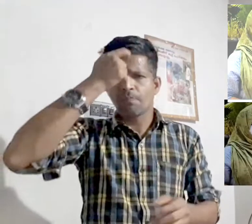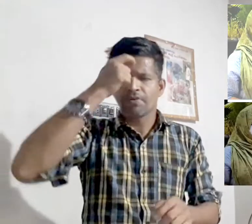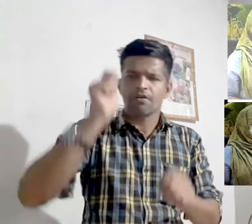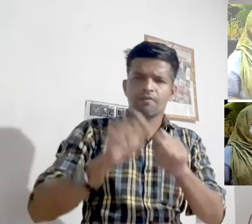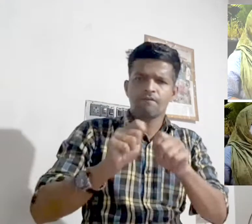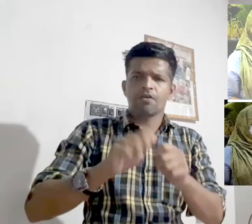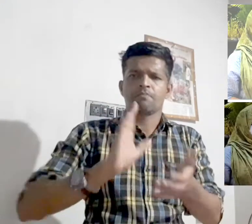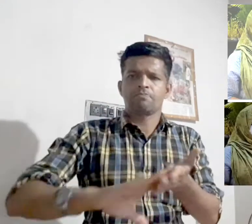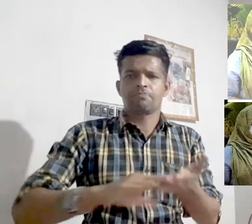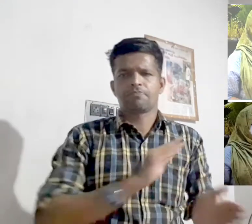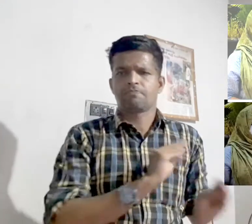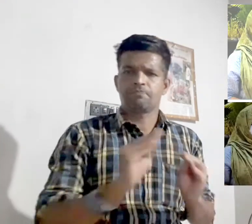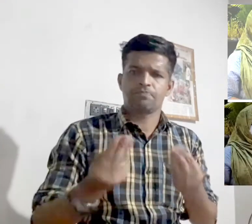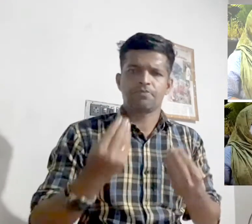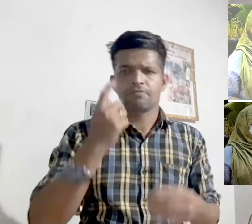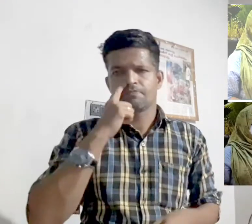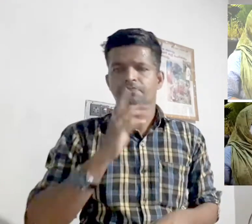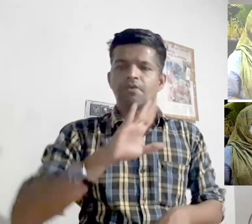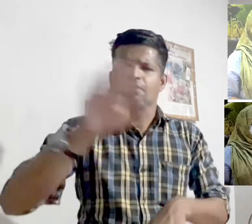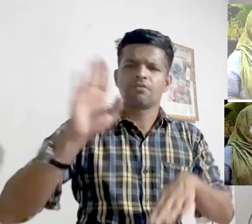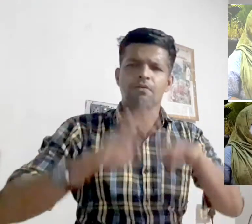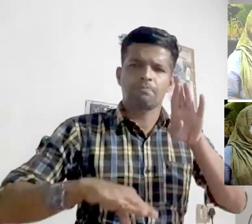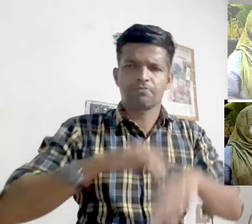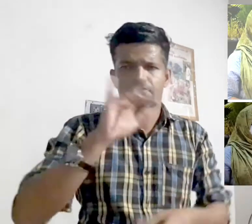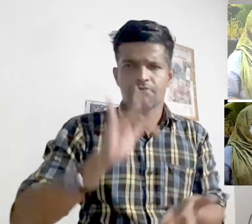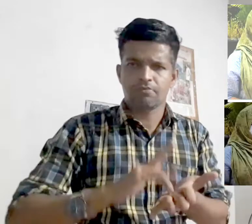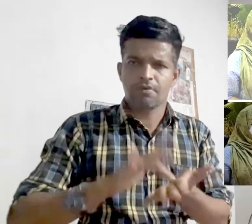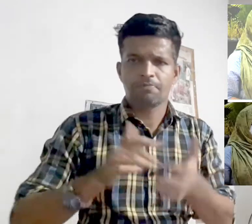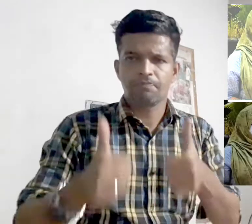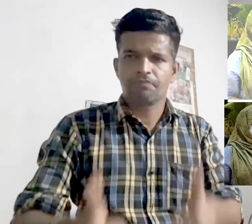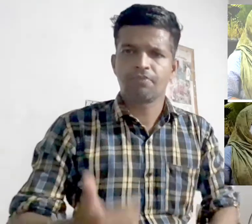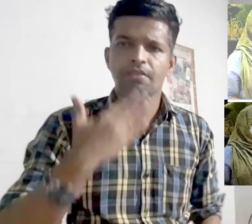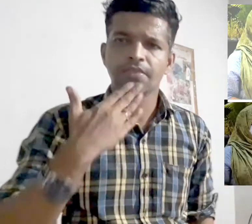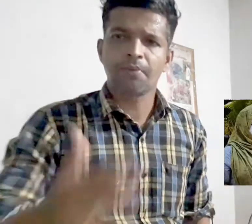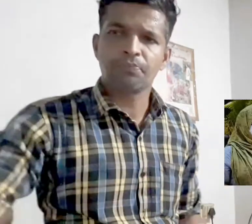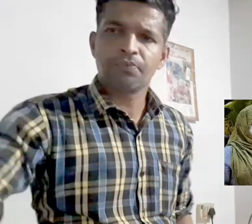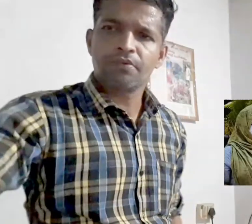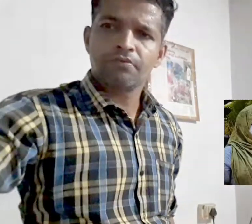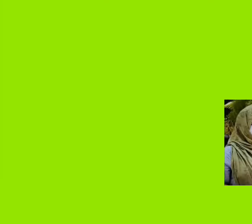പറയുന്ന ഒരു സംവിധാനത്തിന് ഇനി കേരളത്തിൽ പ്രസക്തിയില്ല എന്ന് തന്നെ ഹൈക്കമാൻഡ് തീരുമാനിച്ചു.